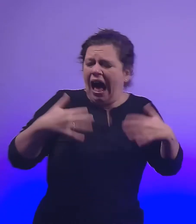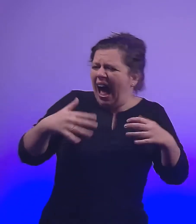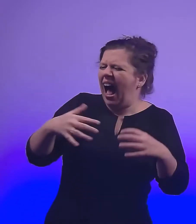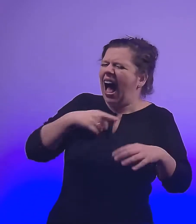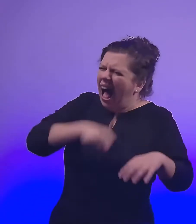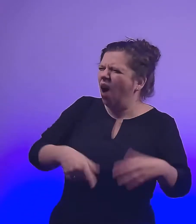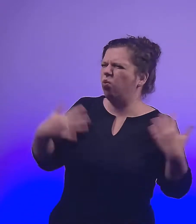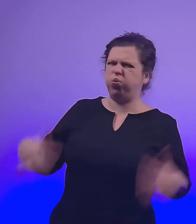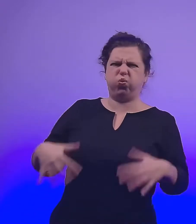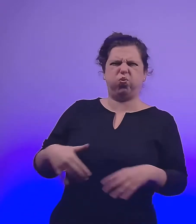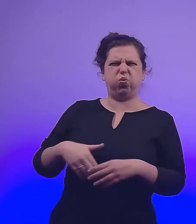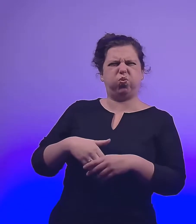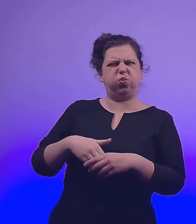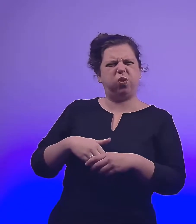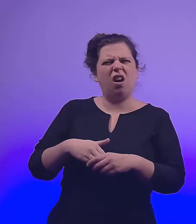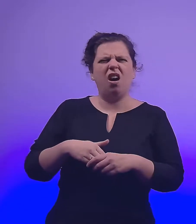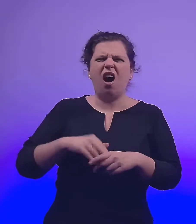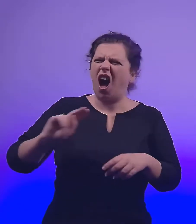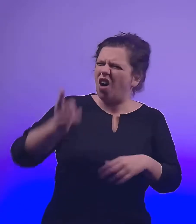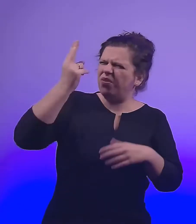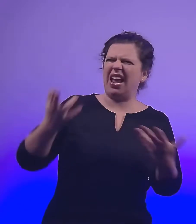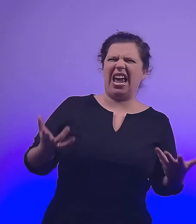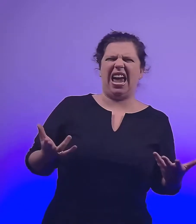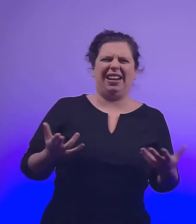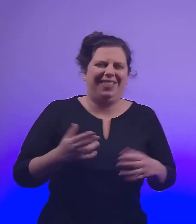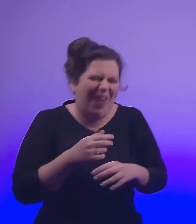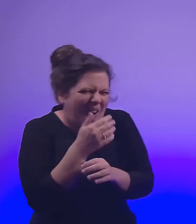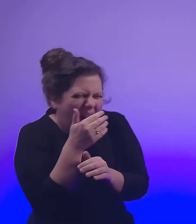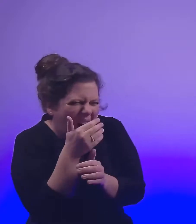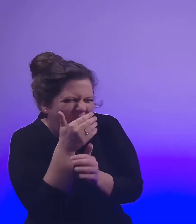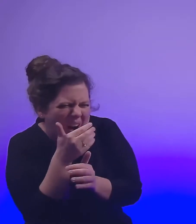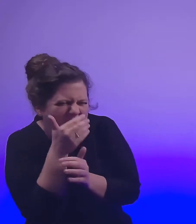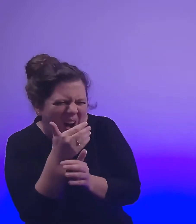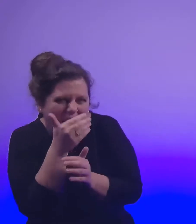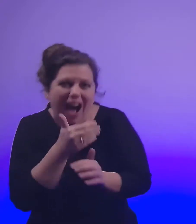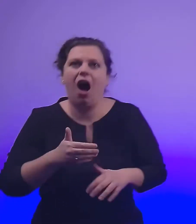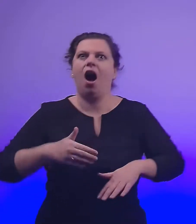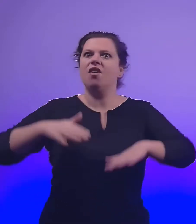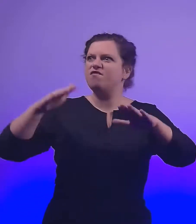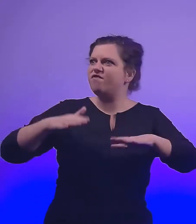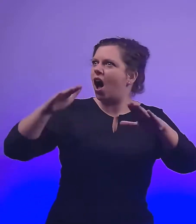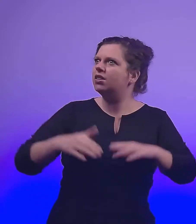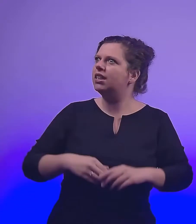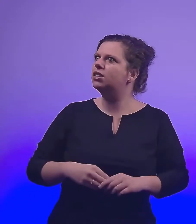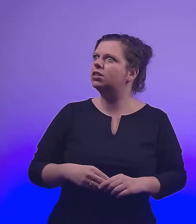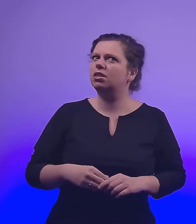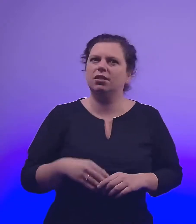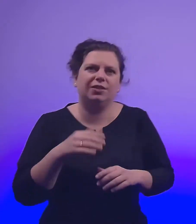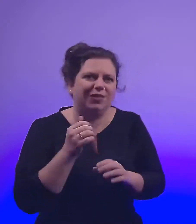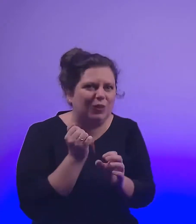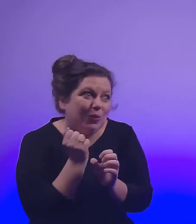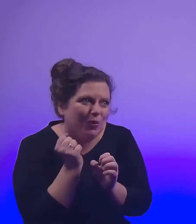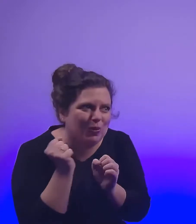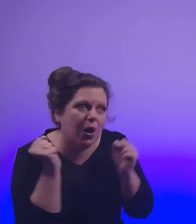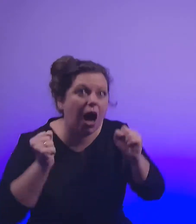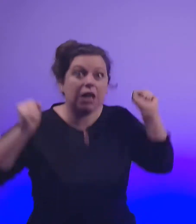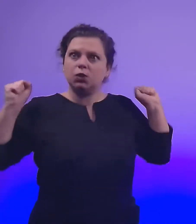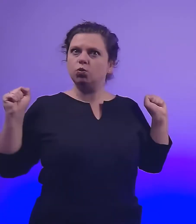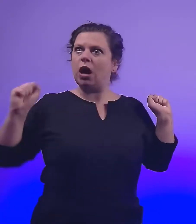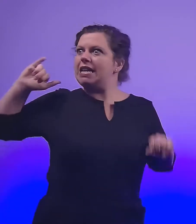Au! Nou, alweer. Oh, wacht eens. Ik zie je wel, Olly.